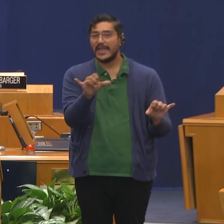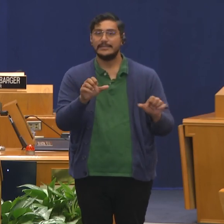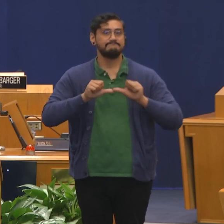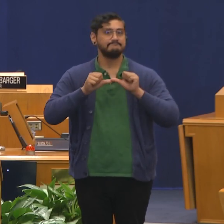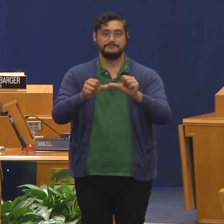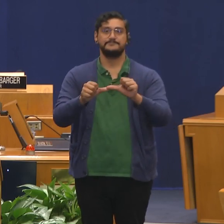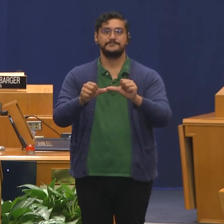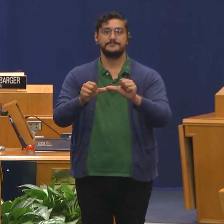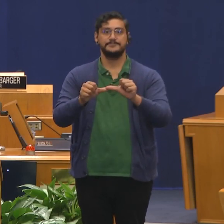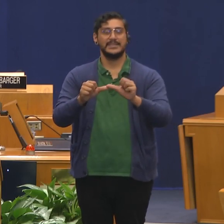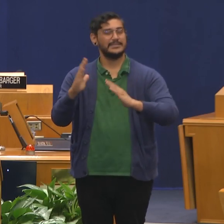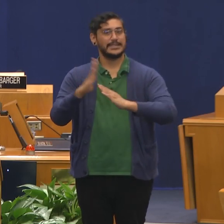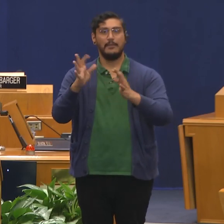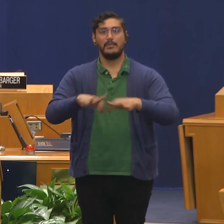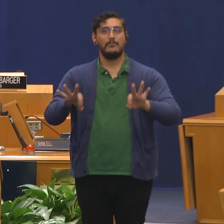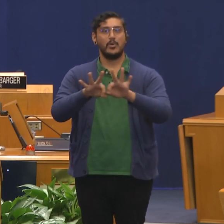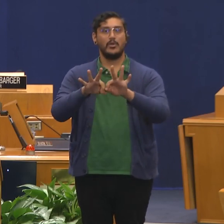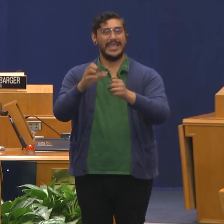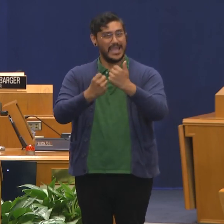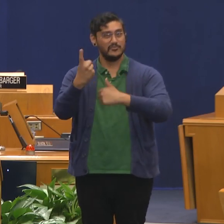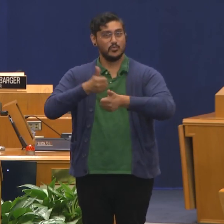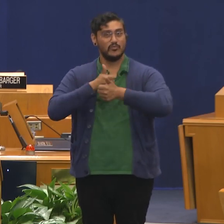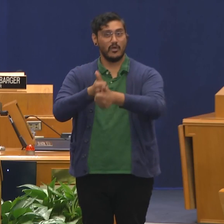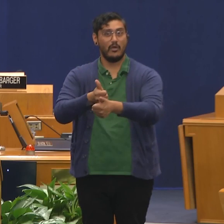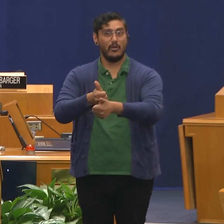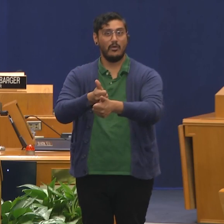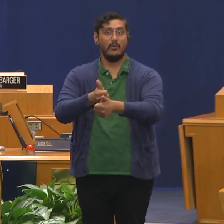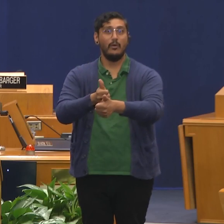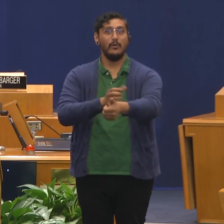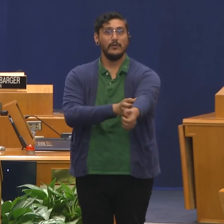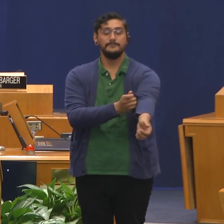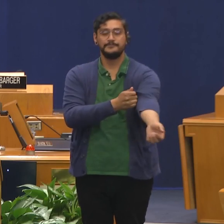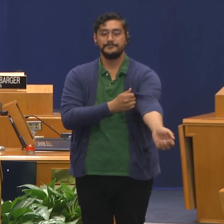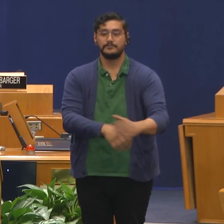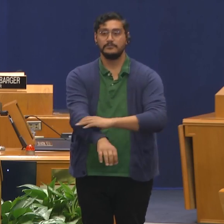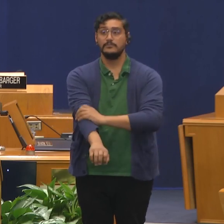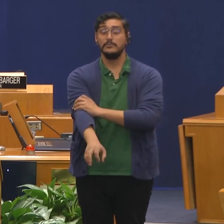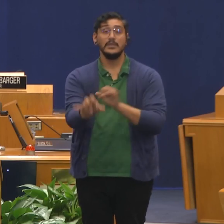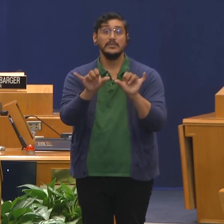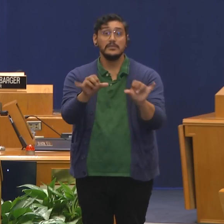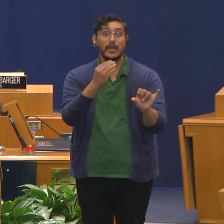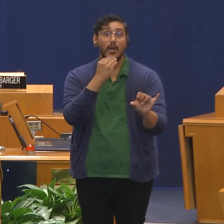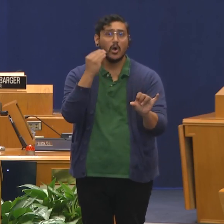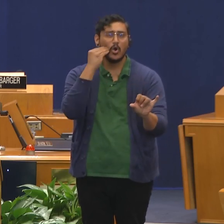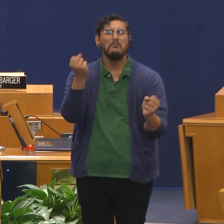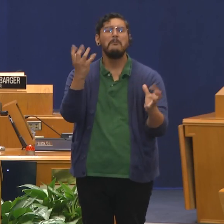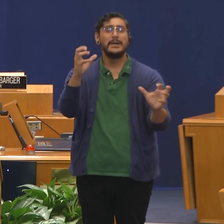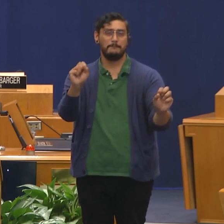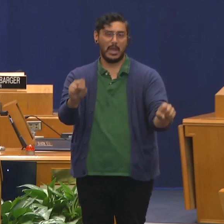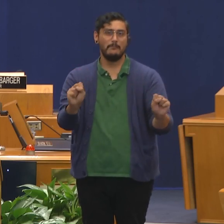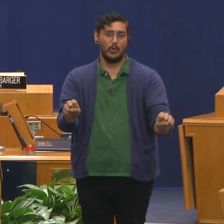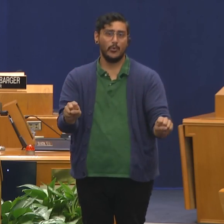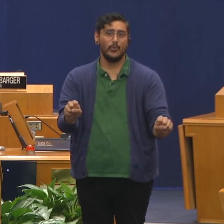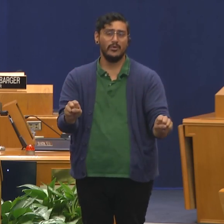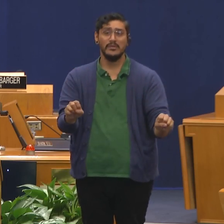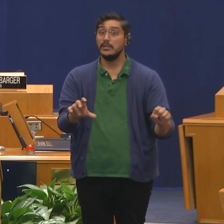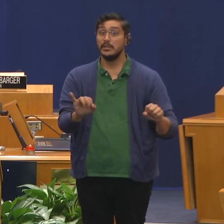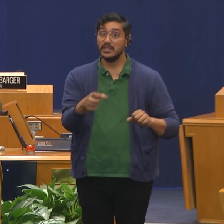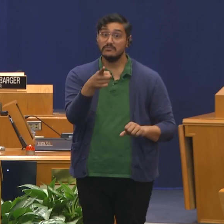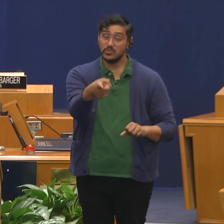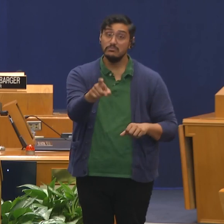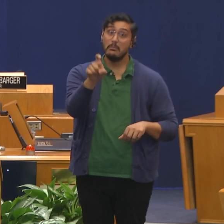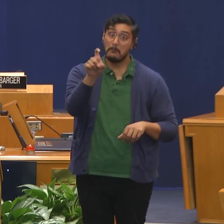importante que todos sigamos el orden. Continuar en casa tanto como sea posible. Si debe estar fuera